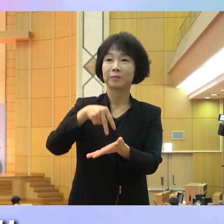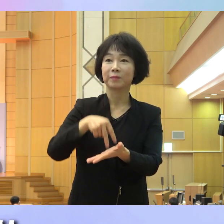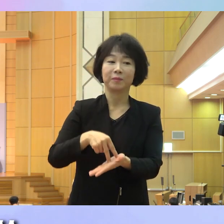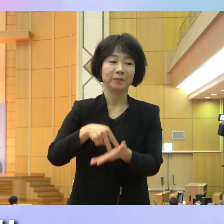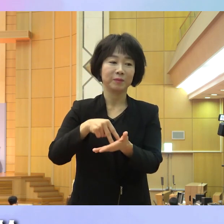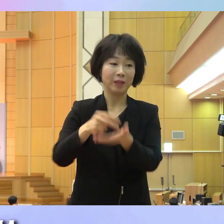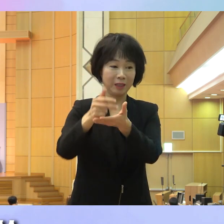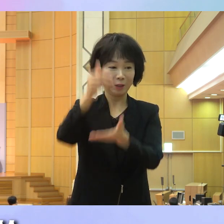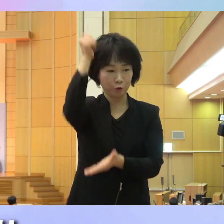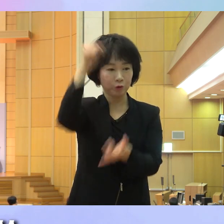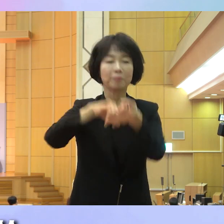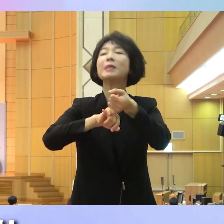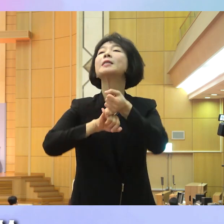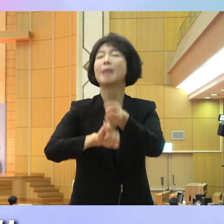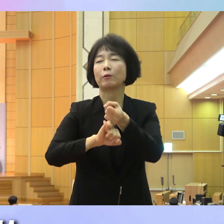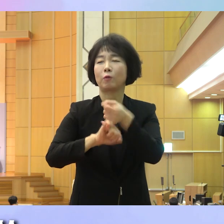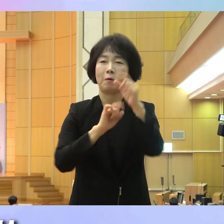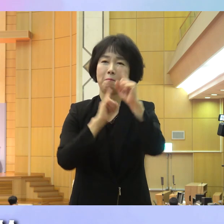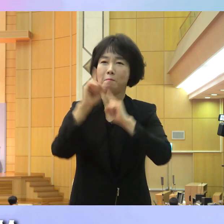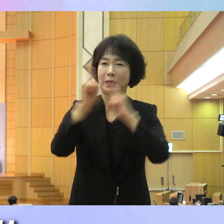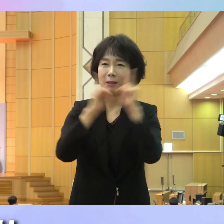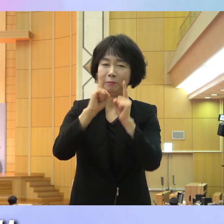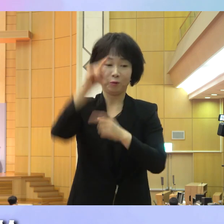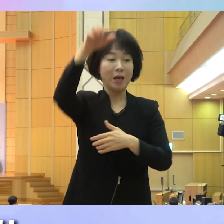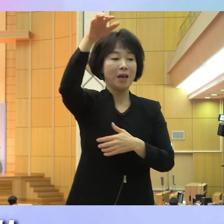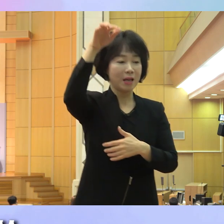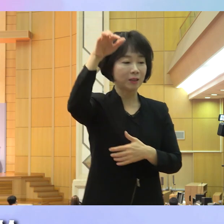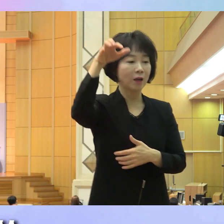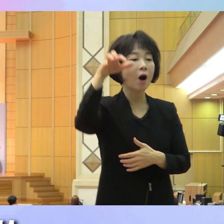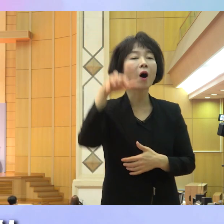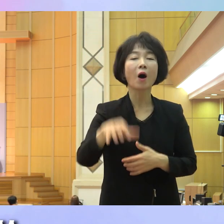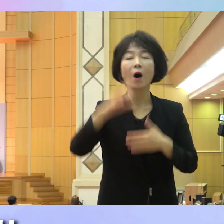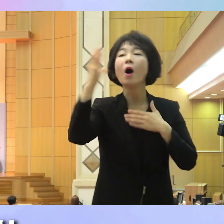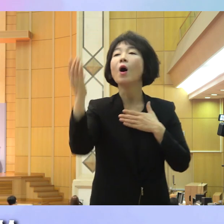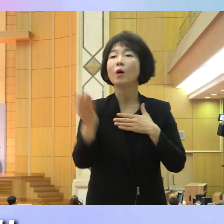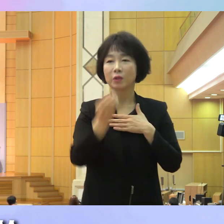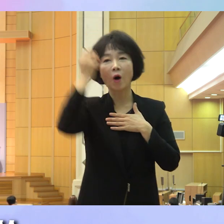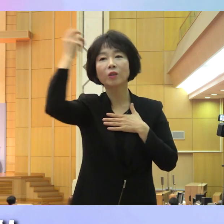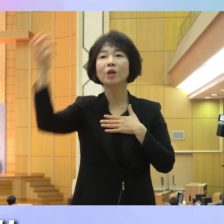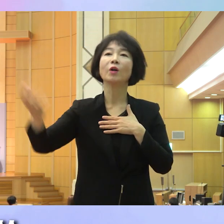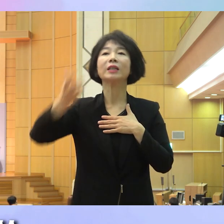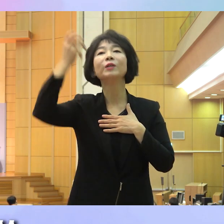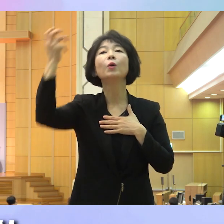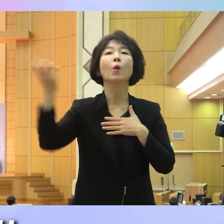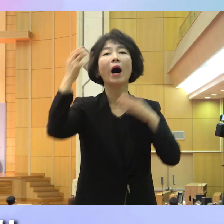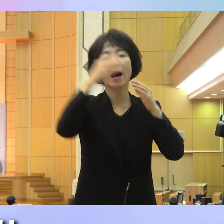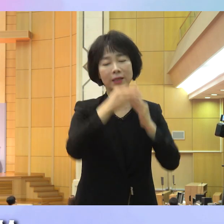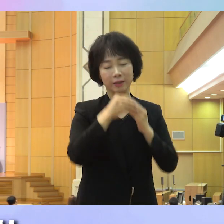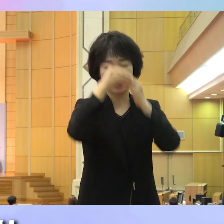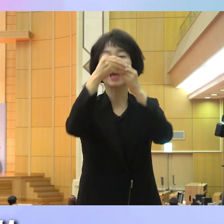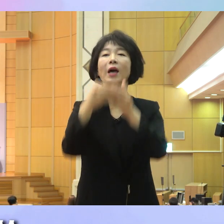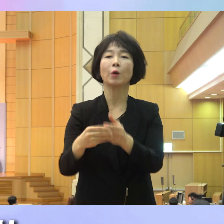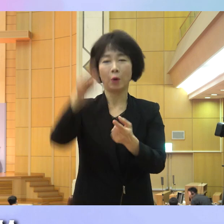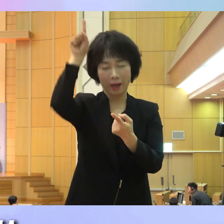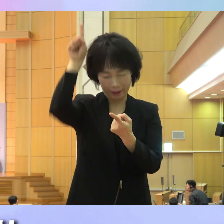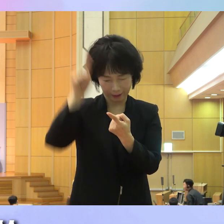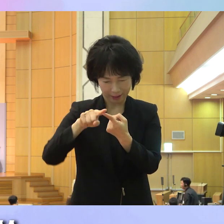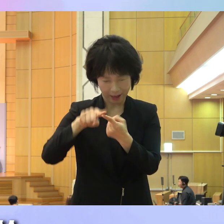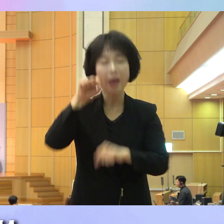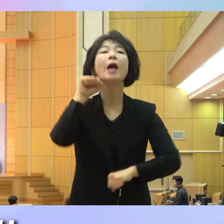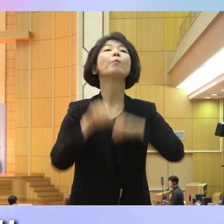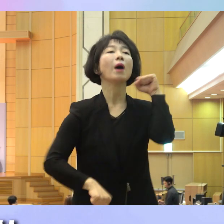서리라. 주의 약속하신 말씀 위에서 성령 인도하는